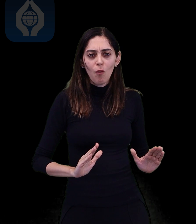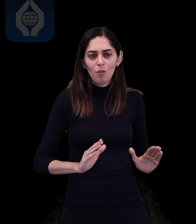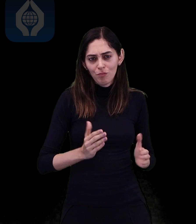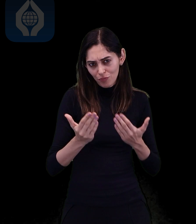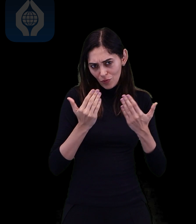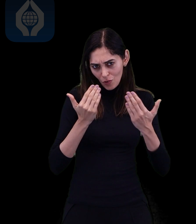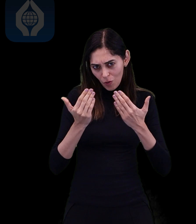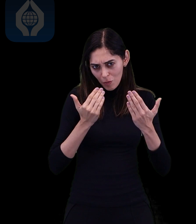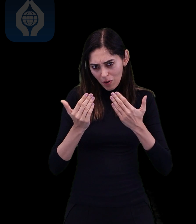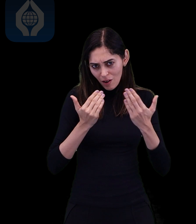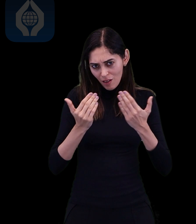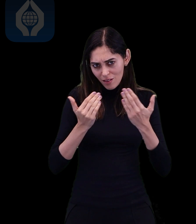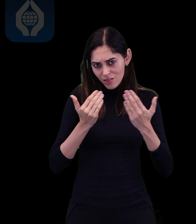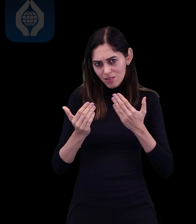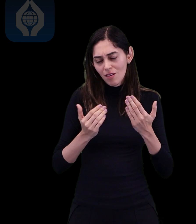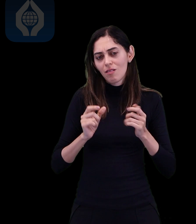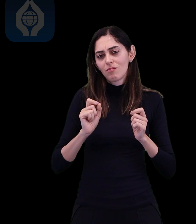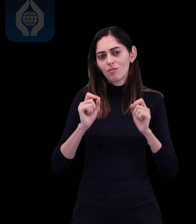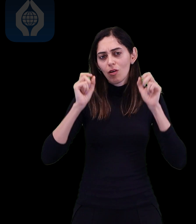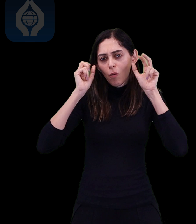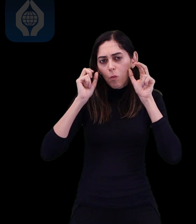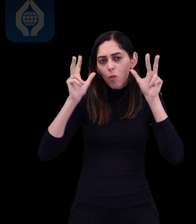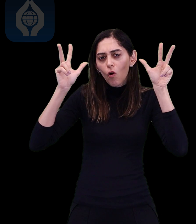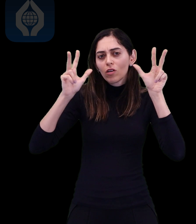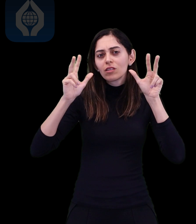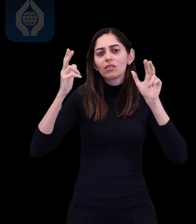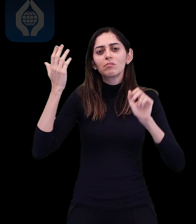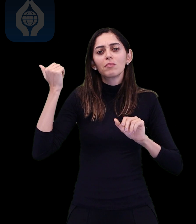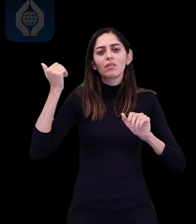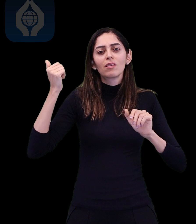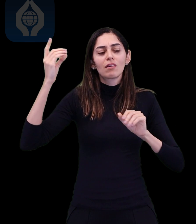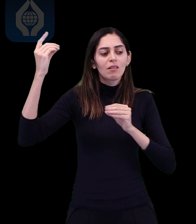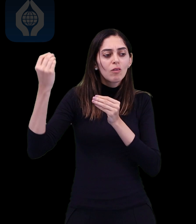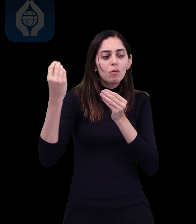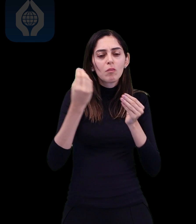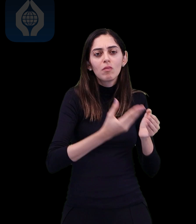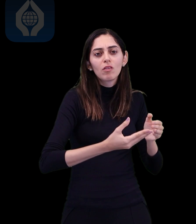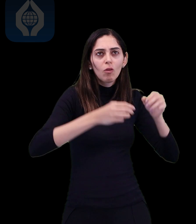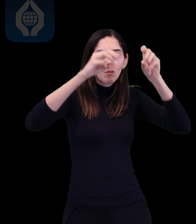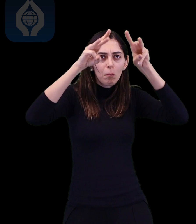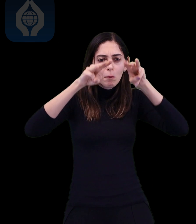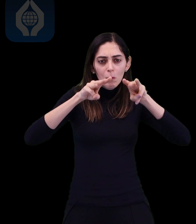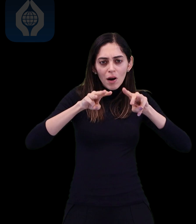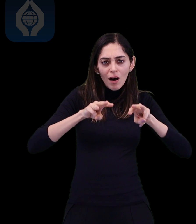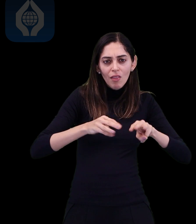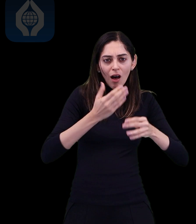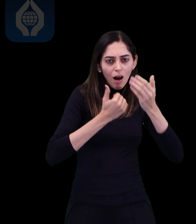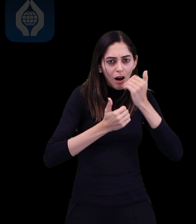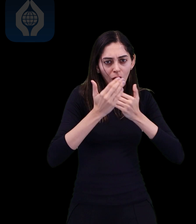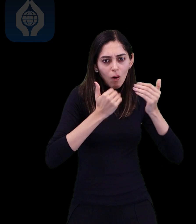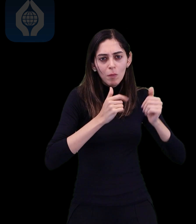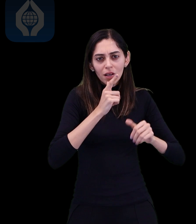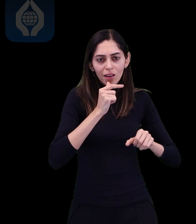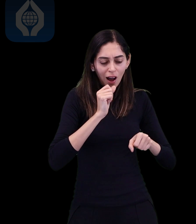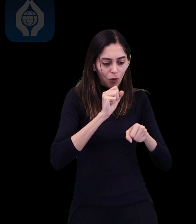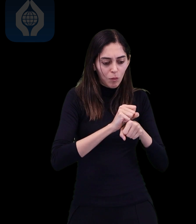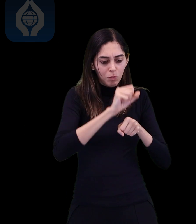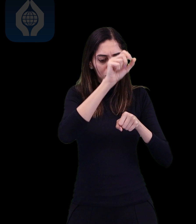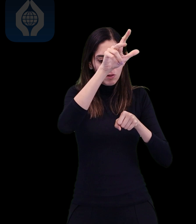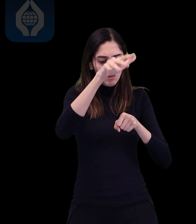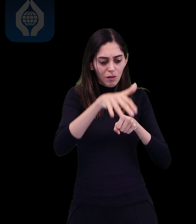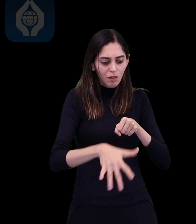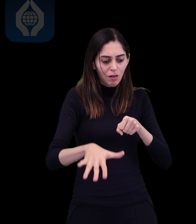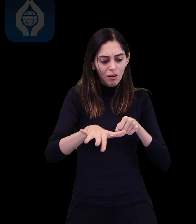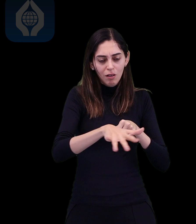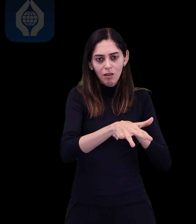da rocha para salvá-los da morte física no deserto. Ele enviou Jesus do céu ao mundo para salvar os pecadores da morte